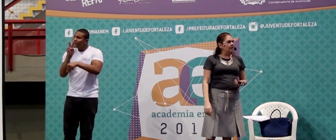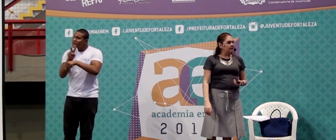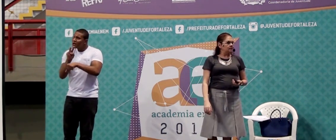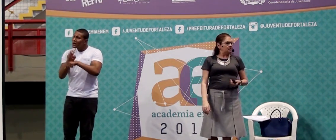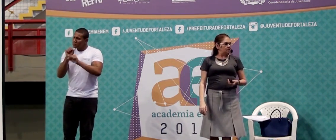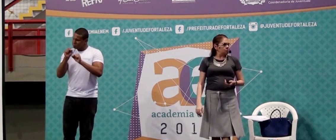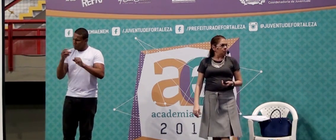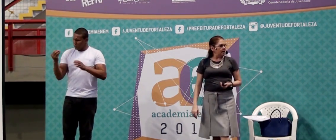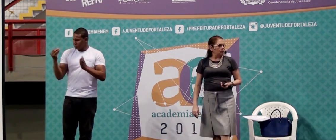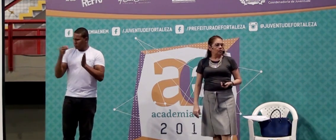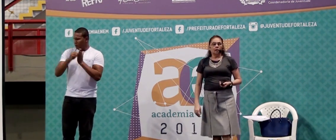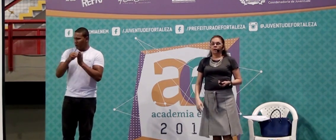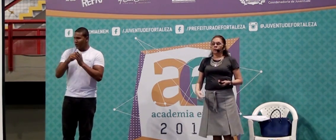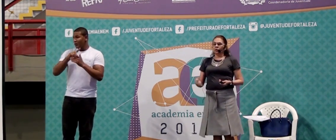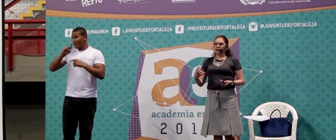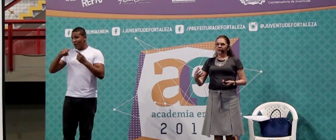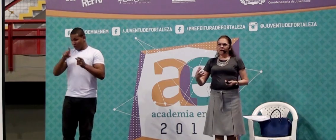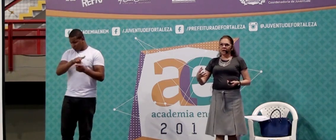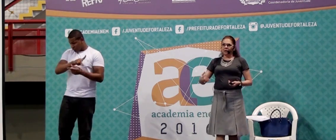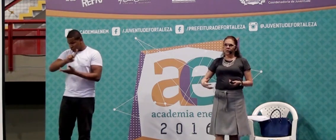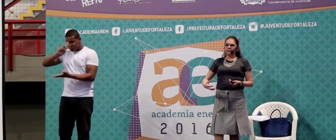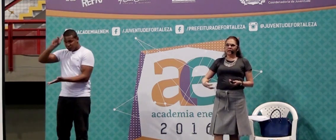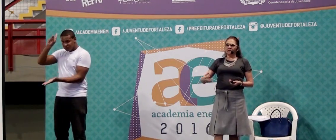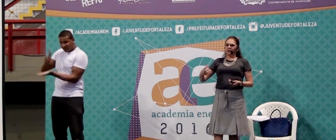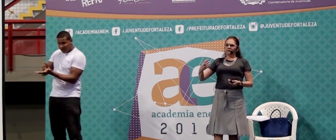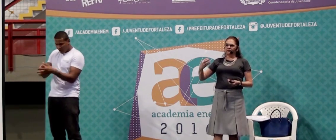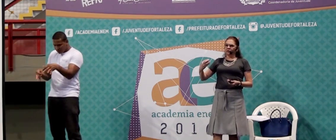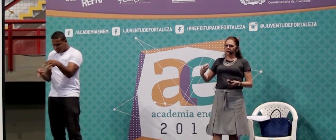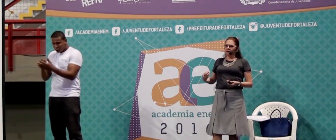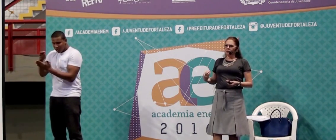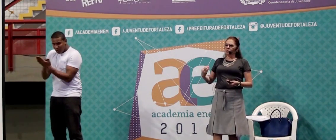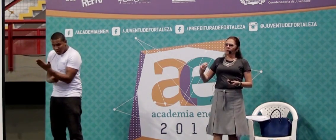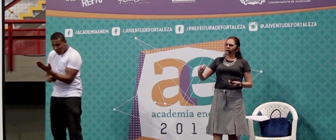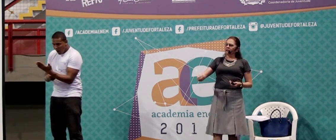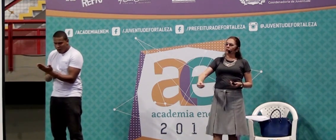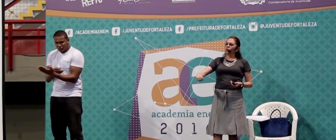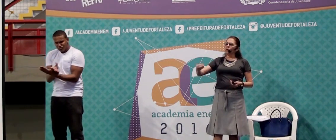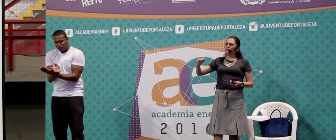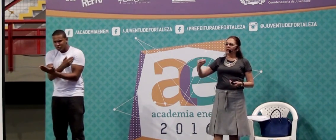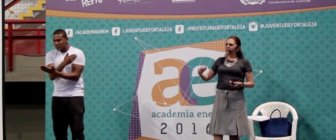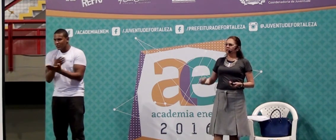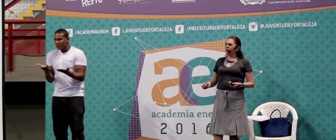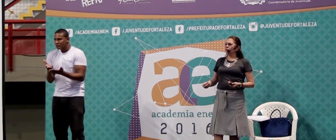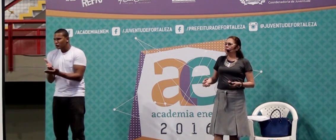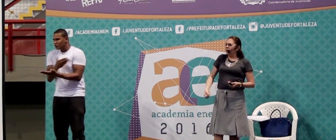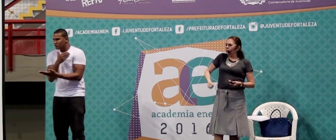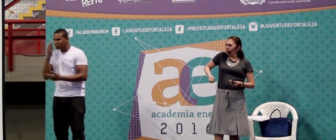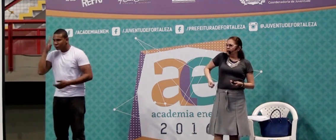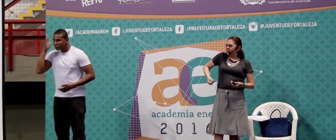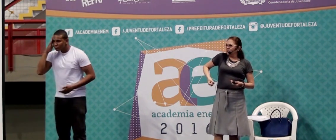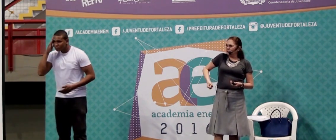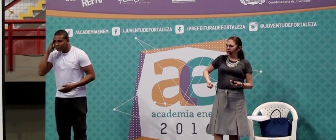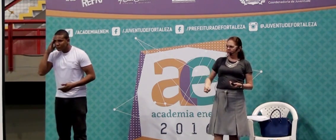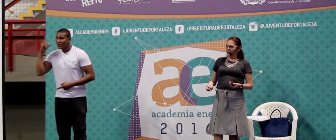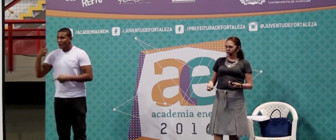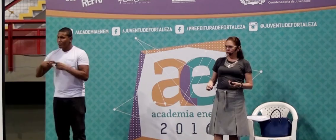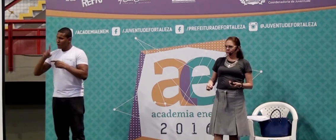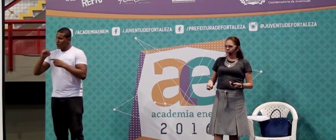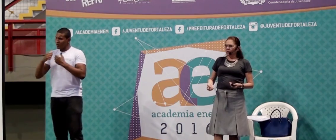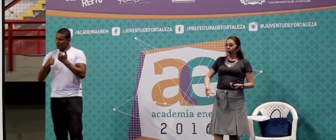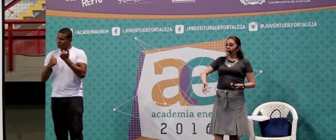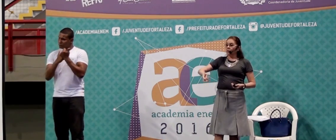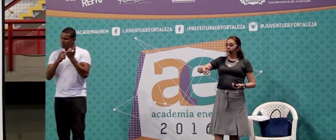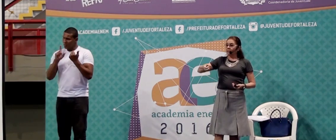de muleta textual? Porque há uma metáfora, uma comparação com a muleta de